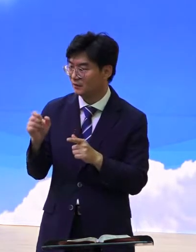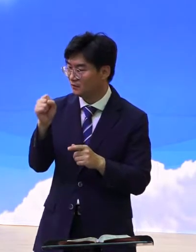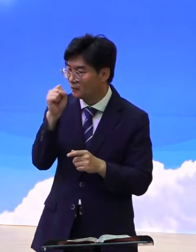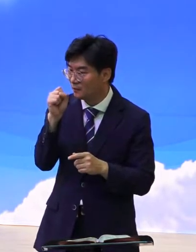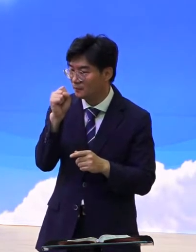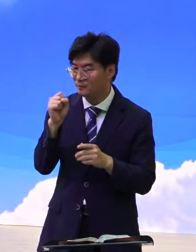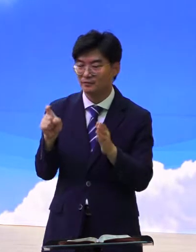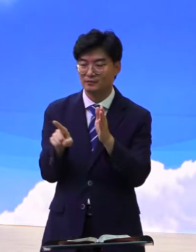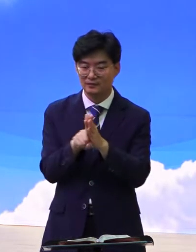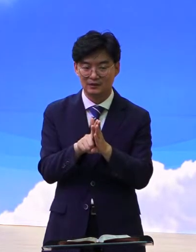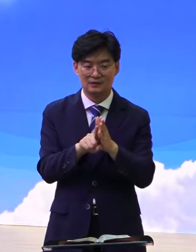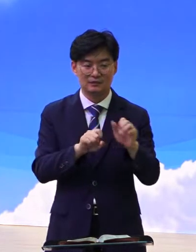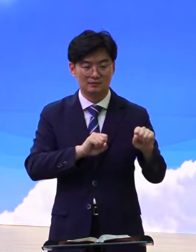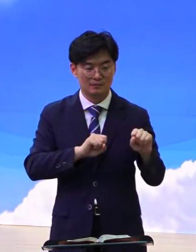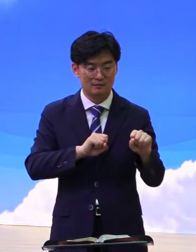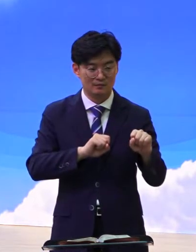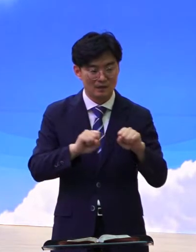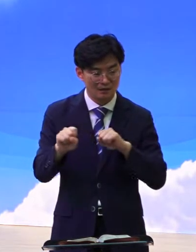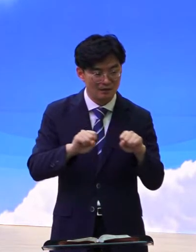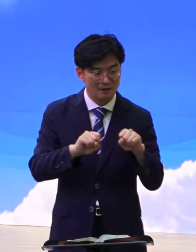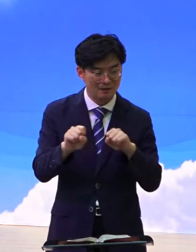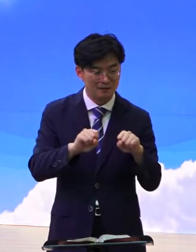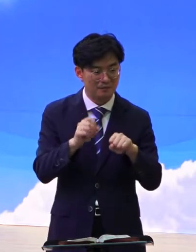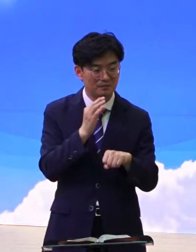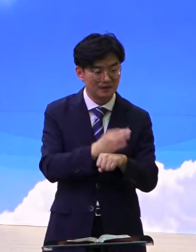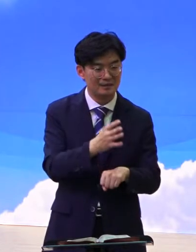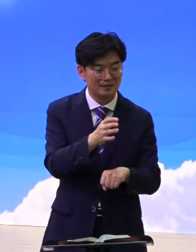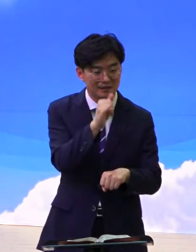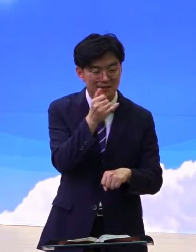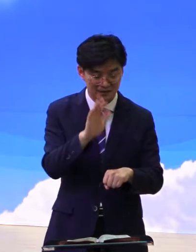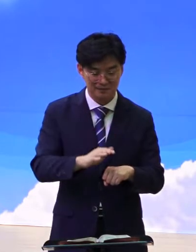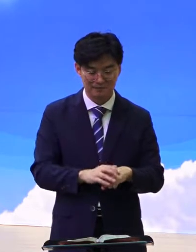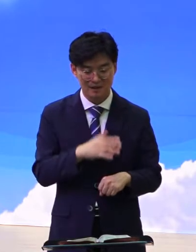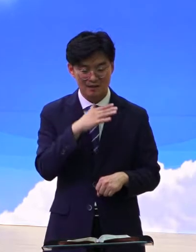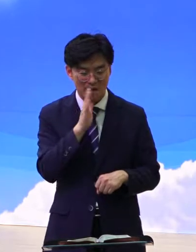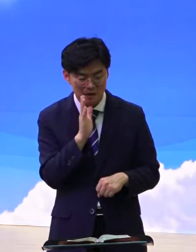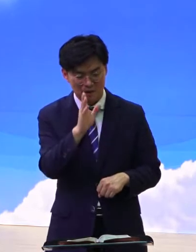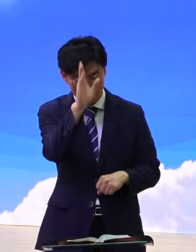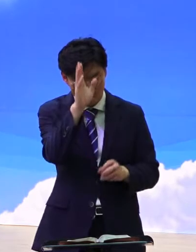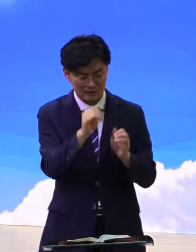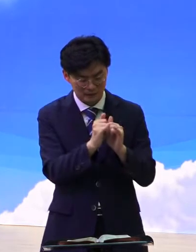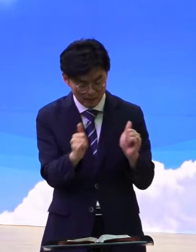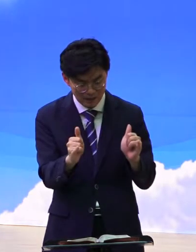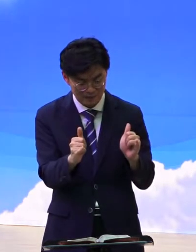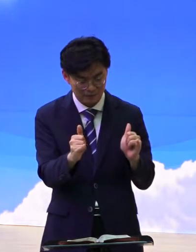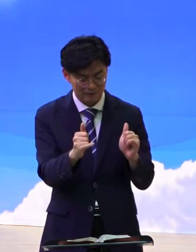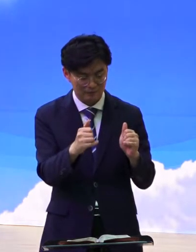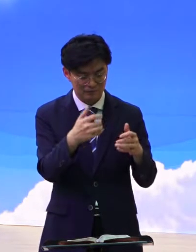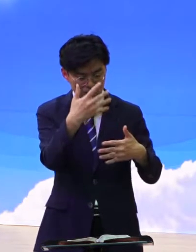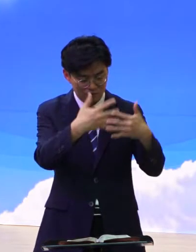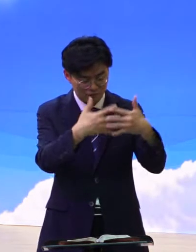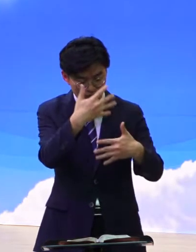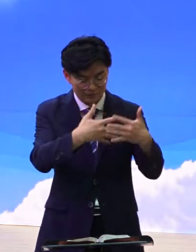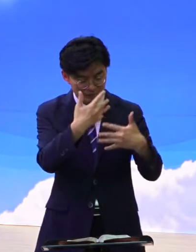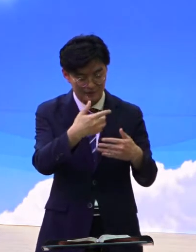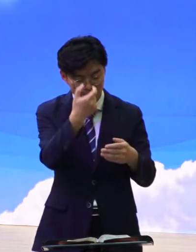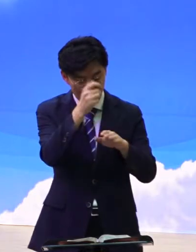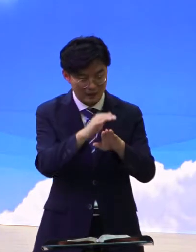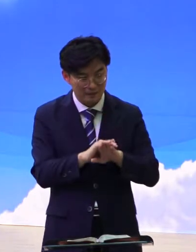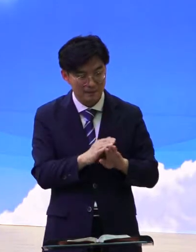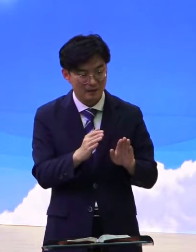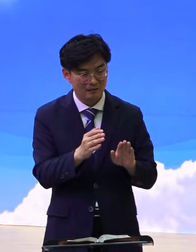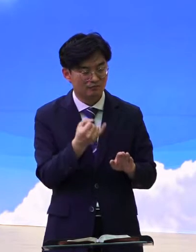그런 신앙의 수단이 되기도 했습니다. 그런데 여기에 분명히 위험한 요소가 있다는 것을 알아야 합니다.